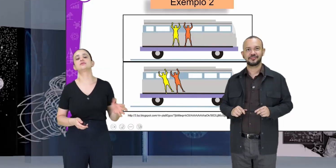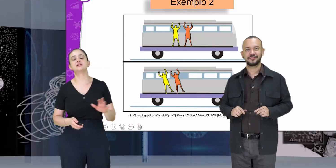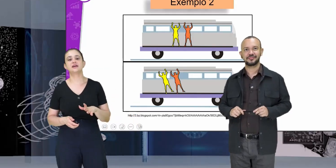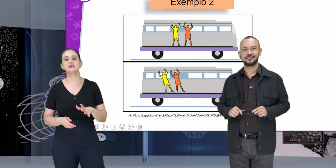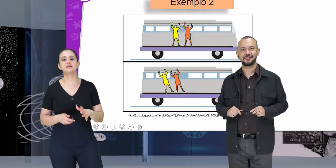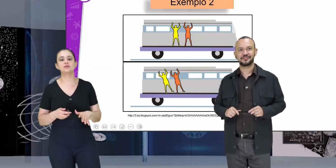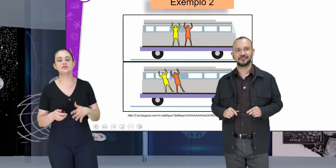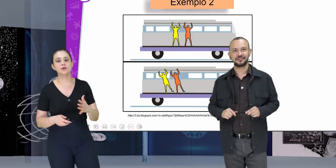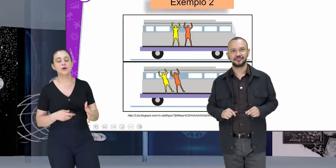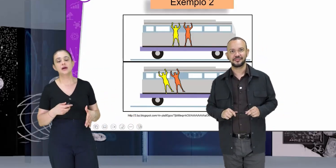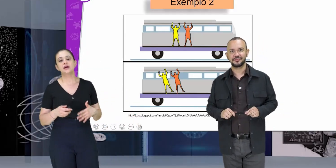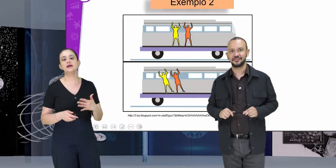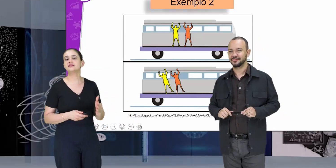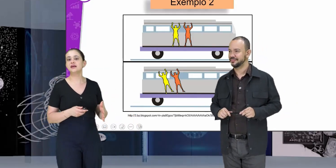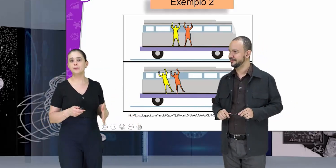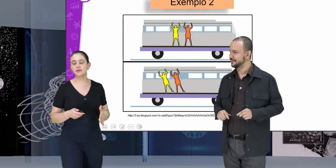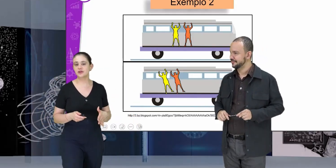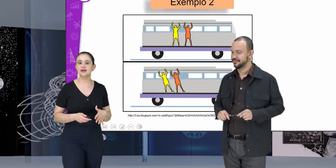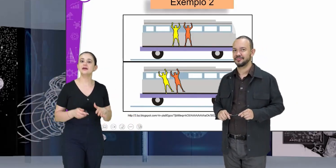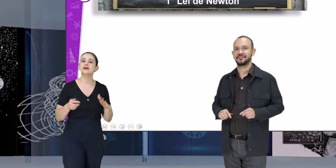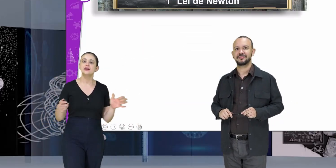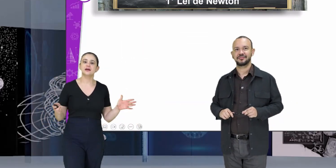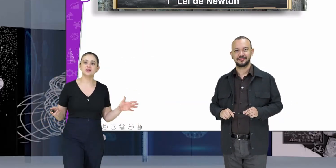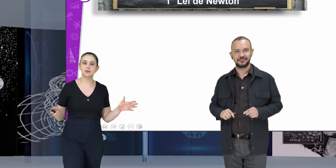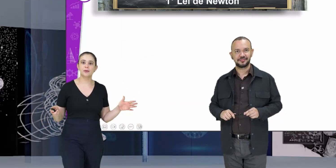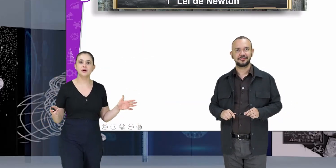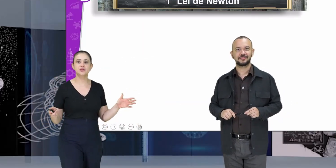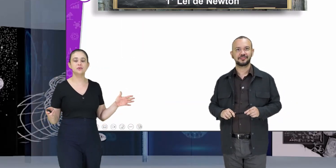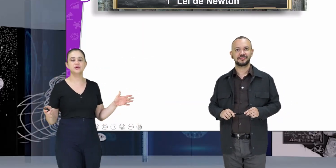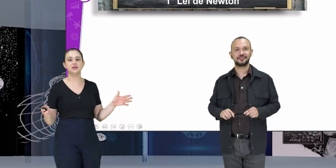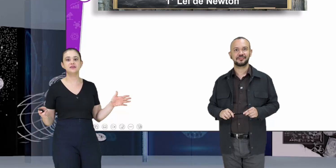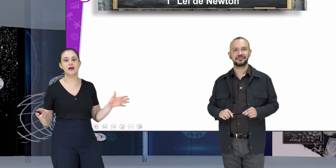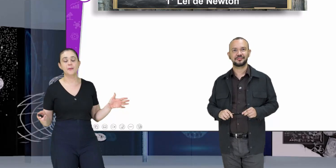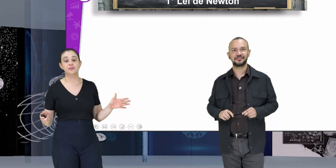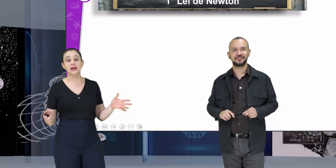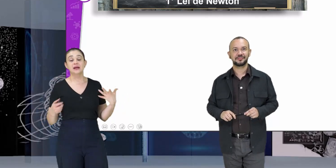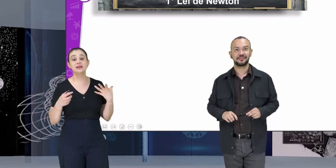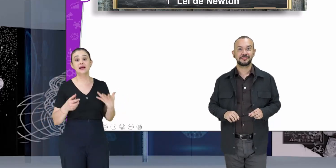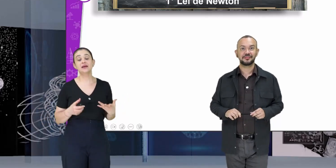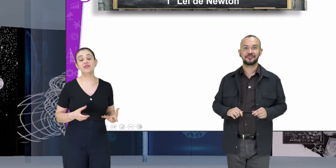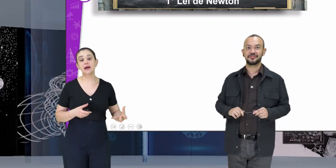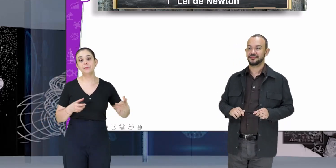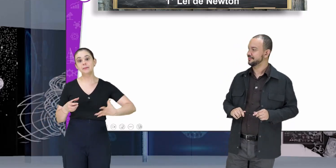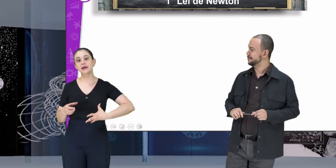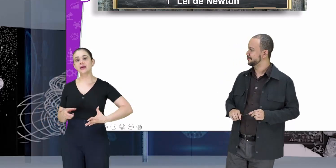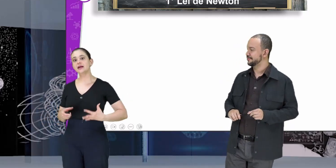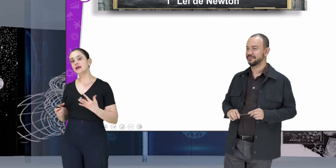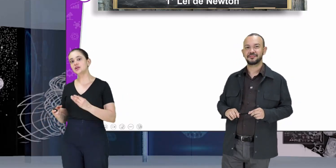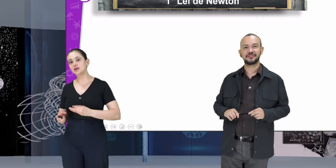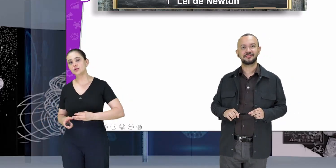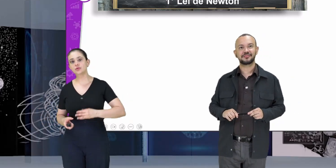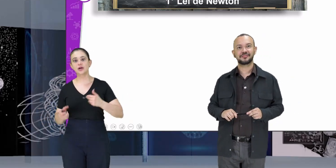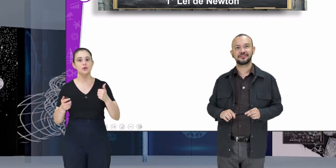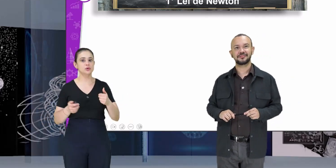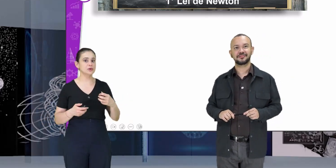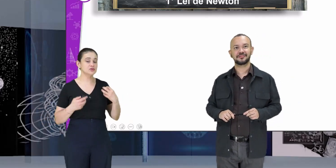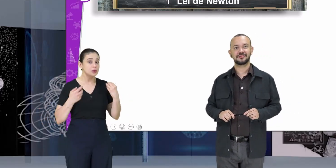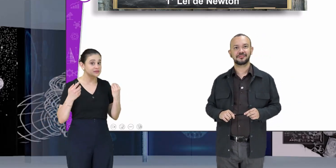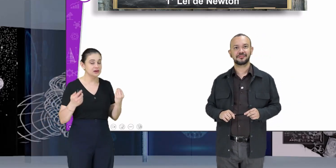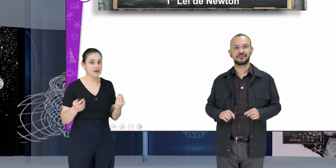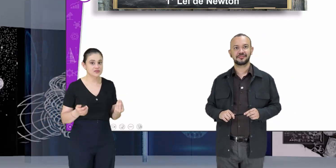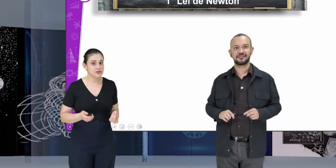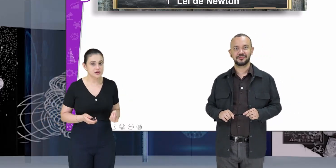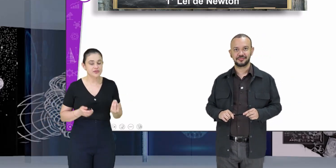movimento, tá certo? Então são exemplos aí que a gente pode utilizar. E daí vem a primeira lei de Newton, de acordo com